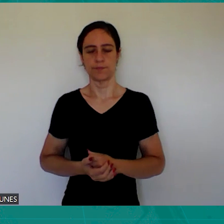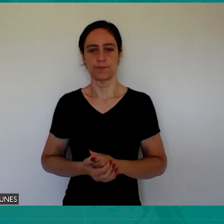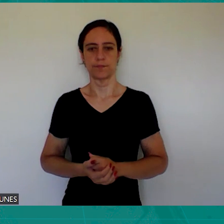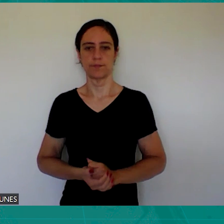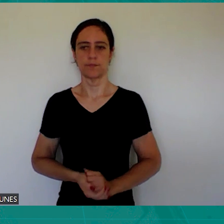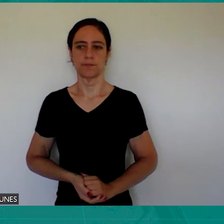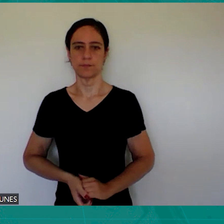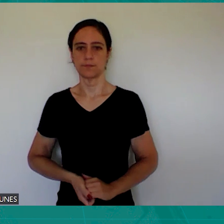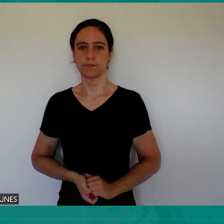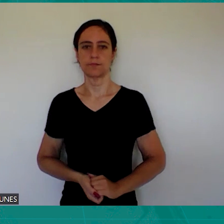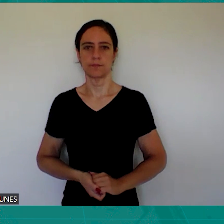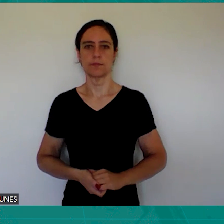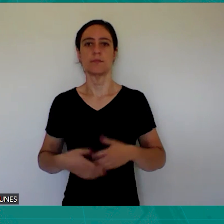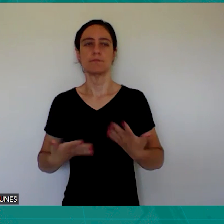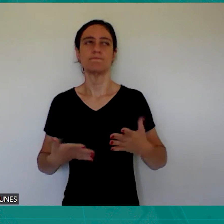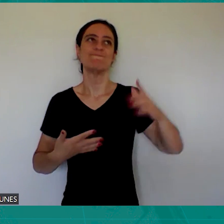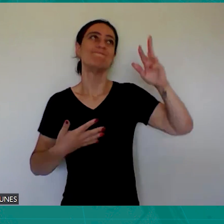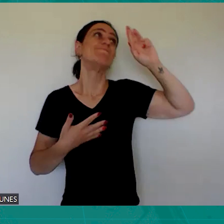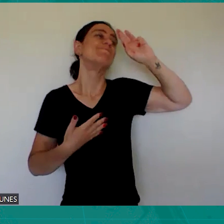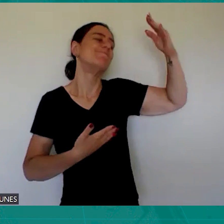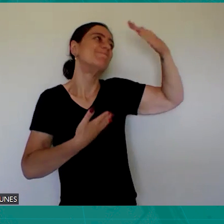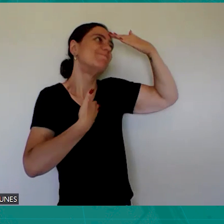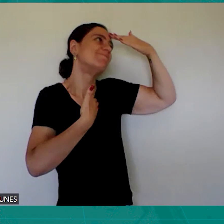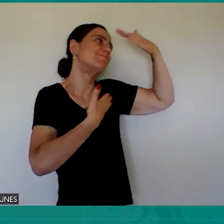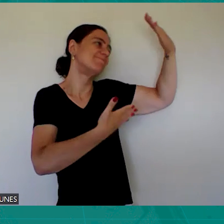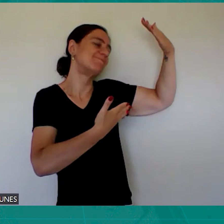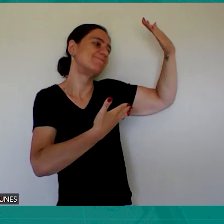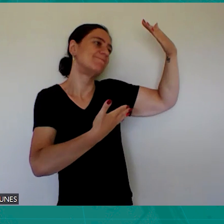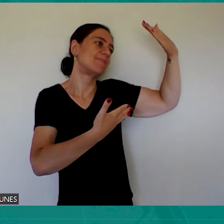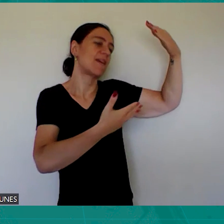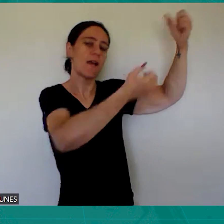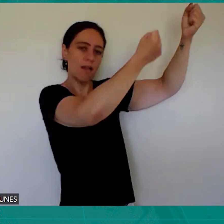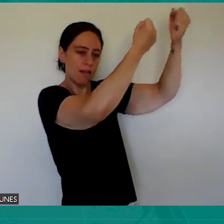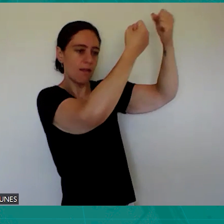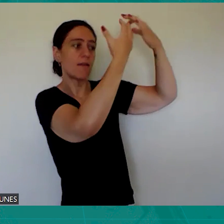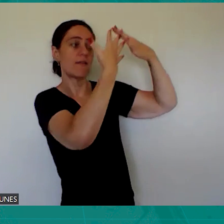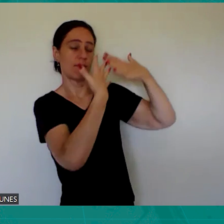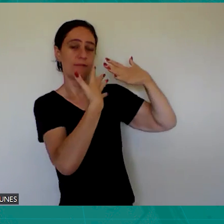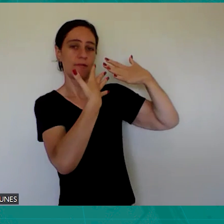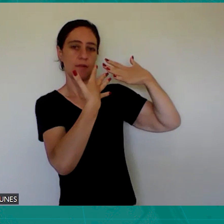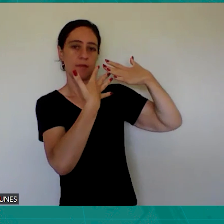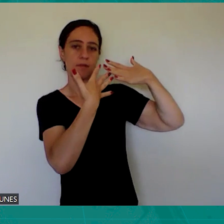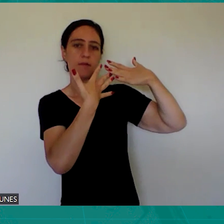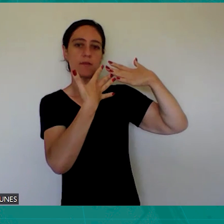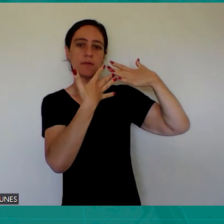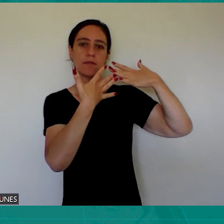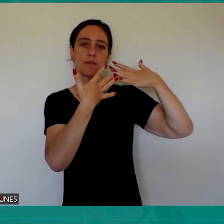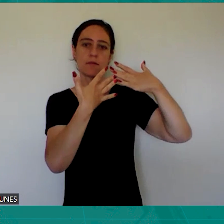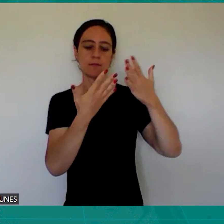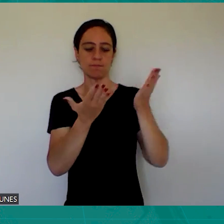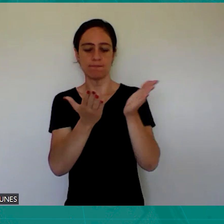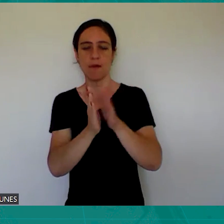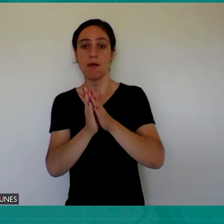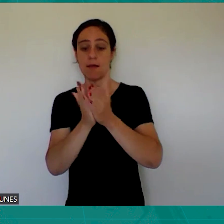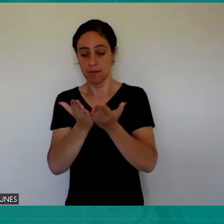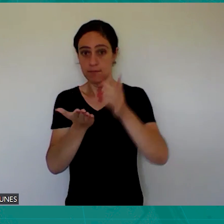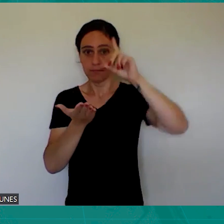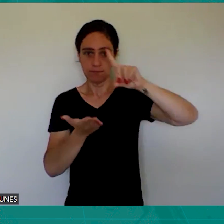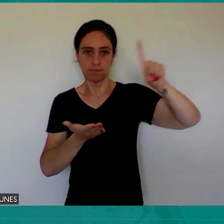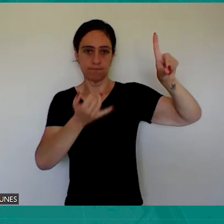Louvamos ao Senhor pela revelação desse livro tão precioso, Evangelho de